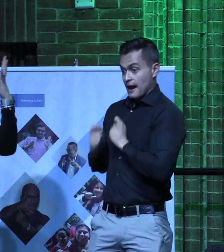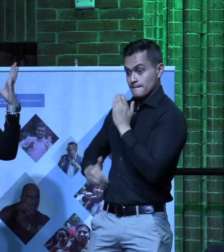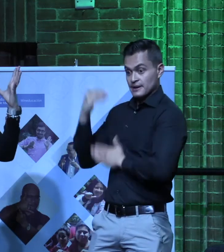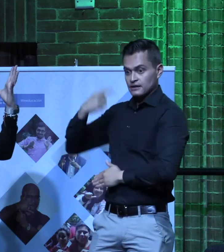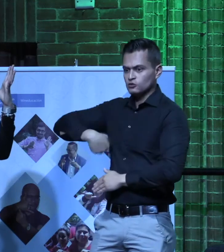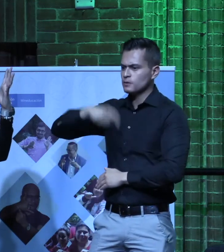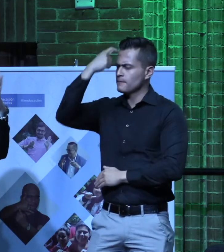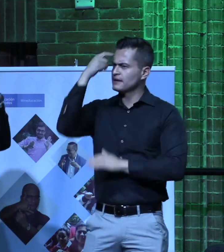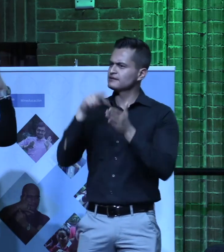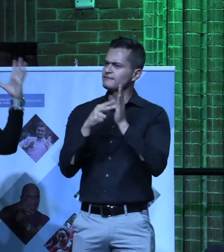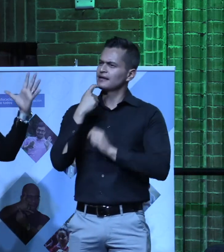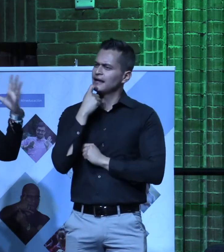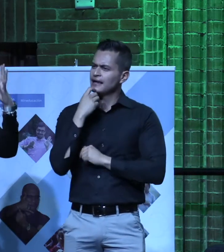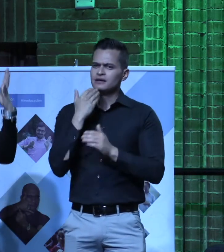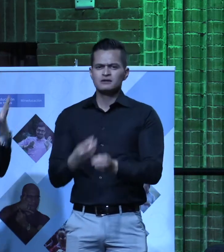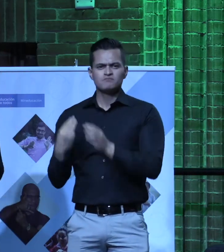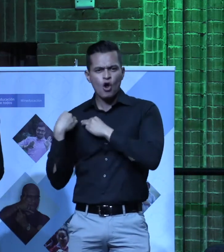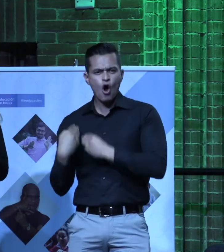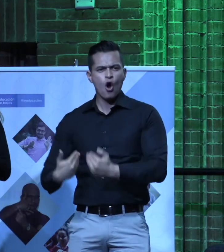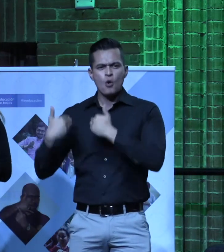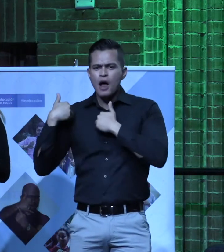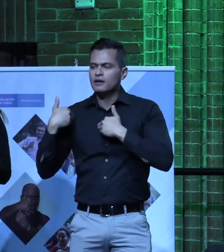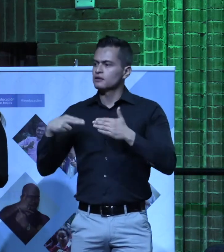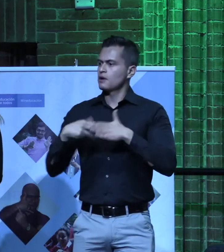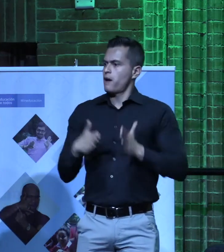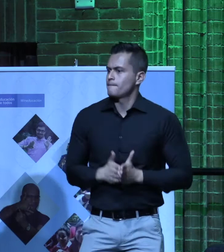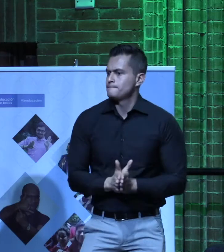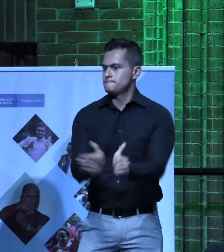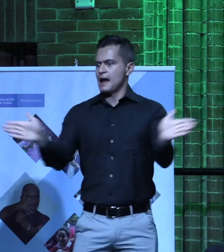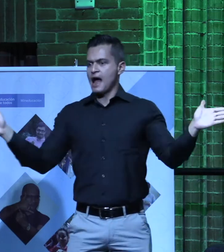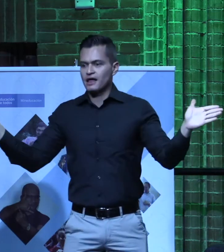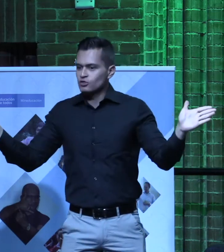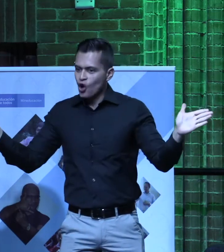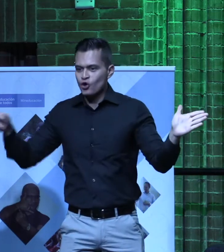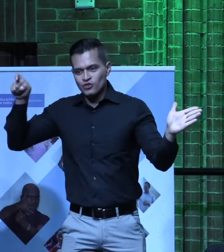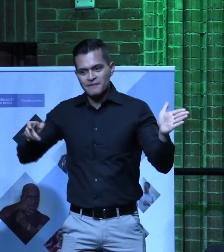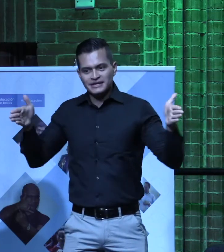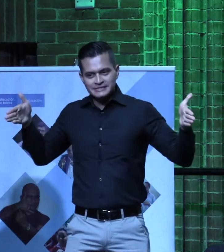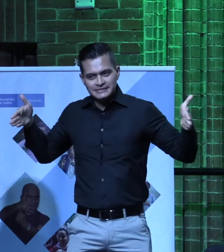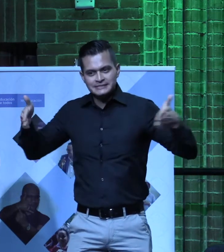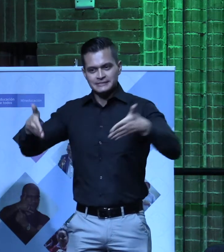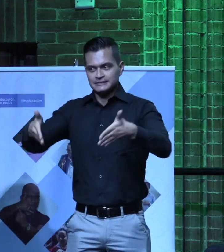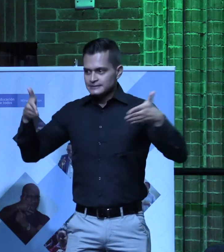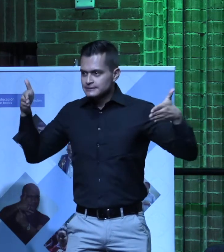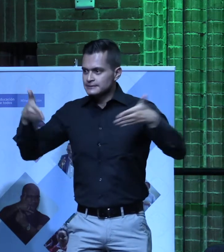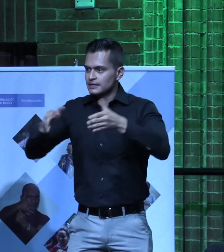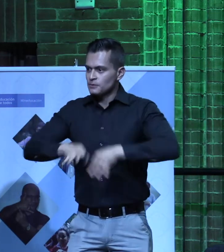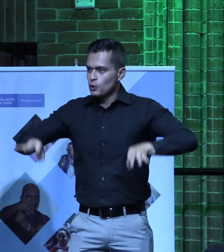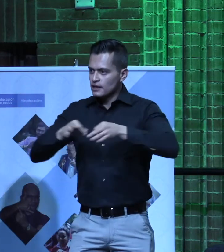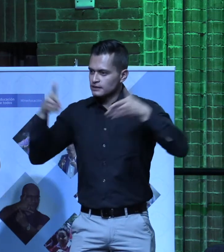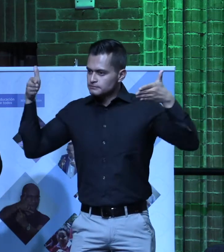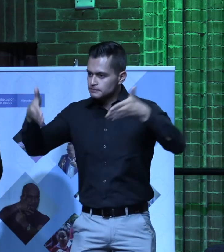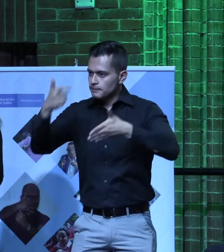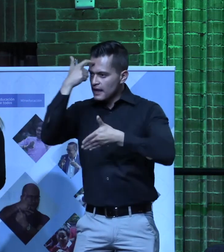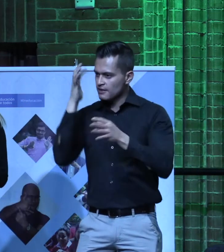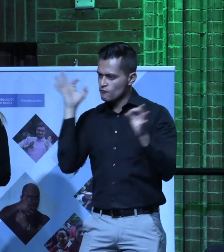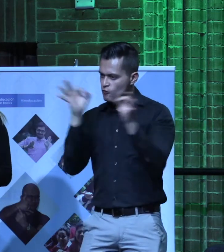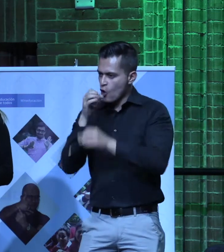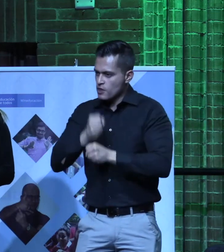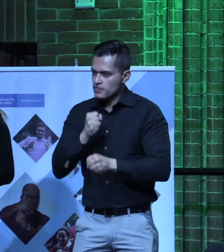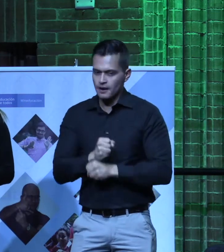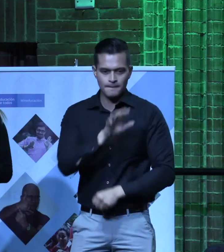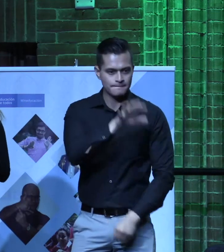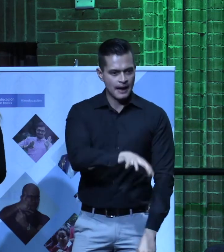que no podíamos tener ambiciones abiertas y tan grandes porque nuestras capacidades no daban para cumplir todo eso. Entonces focalizamos nuestro trabajo en